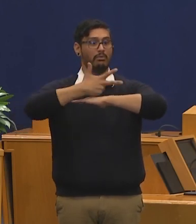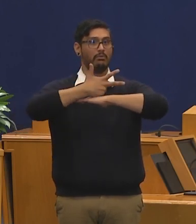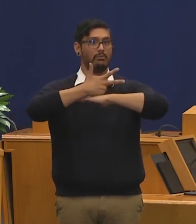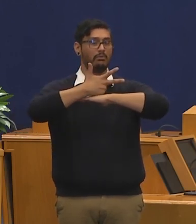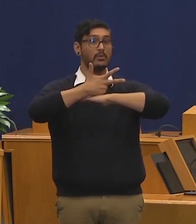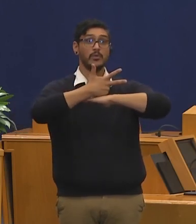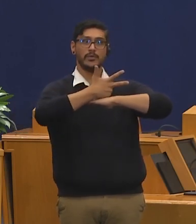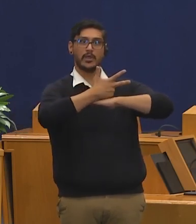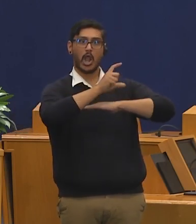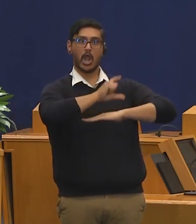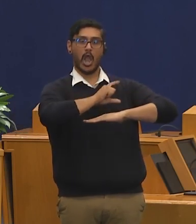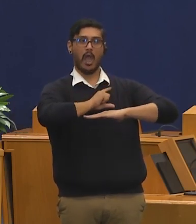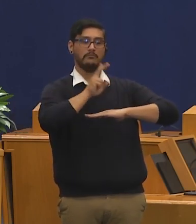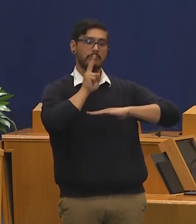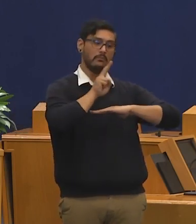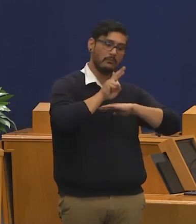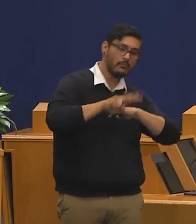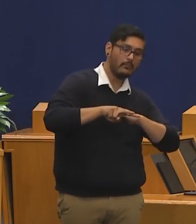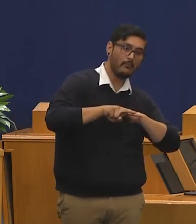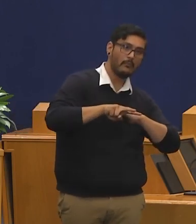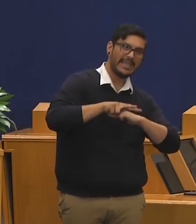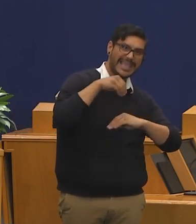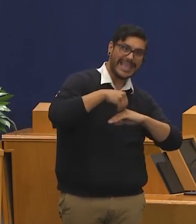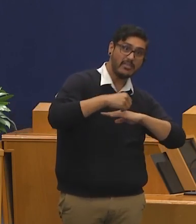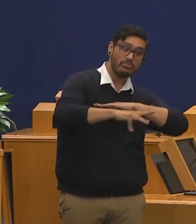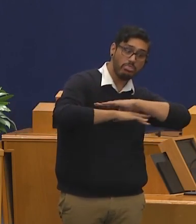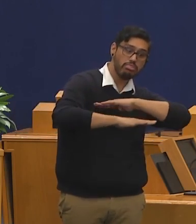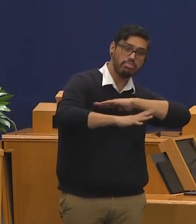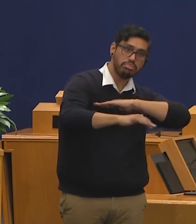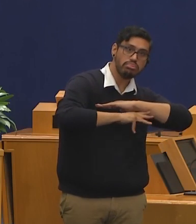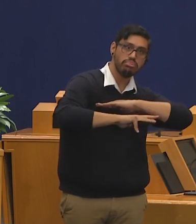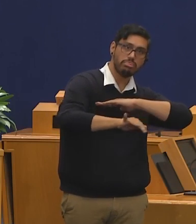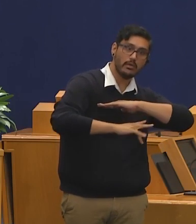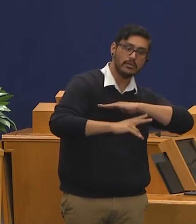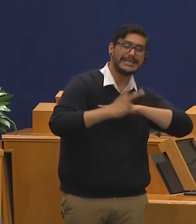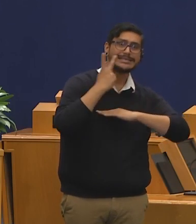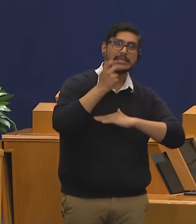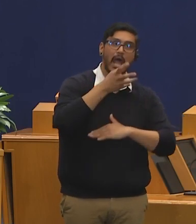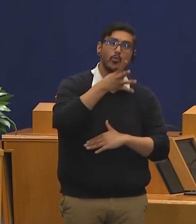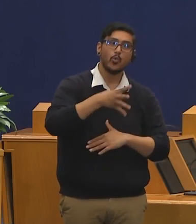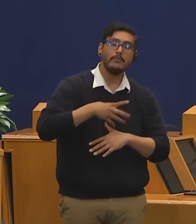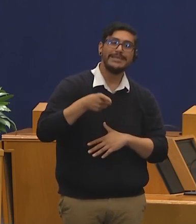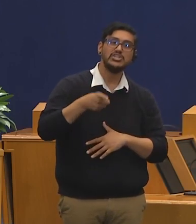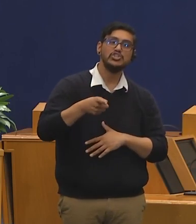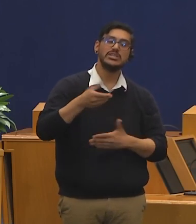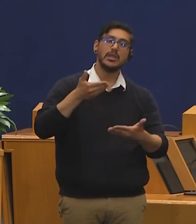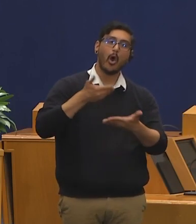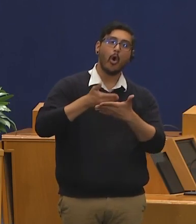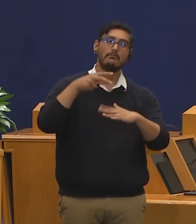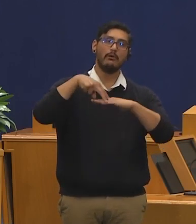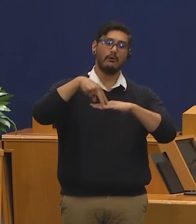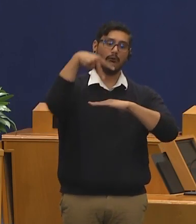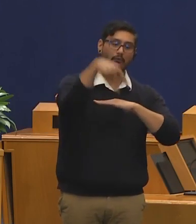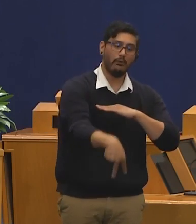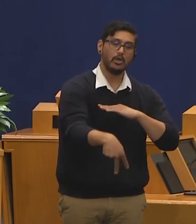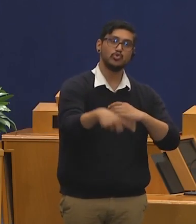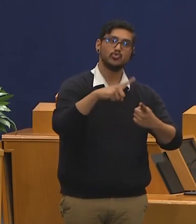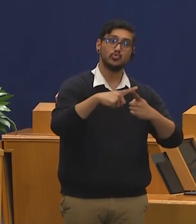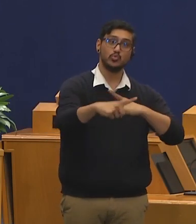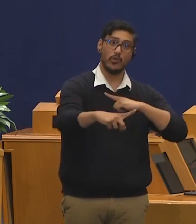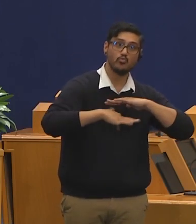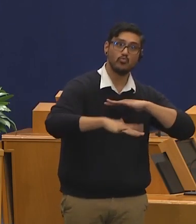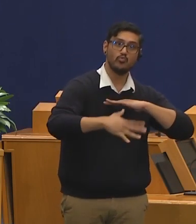mujer al lado del río como si fuera a brincar y cometer suicidio. Ella llamó a la